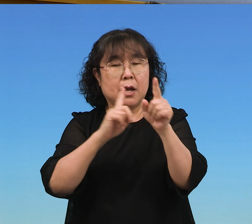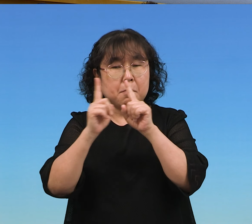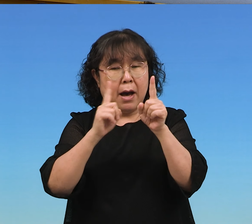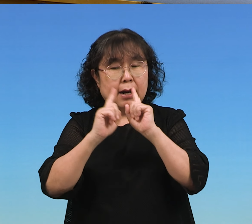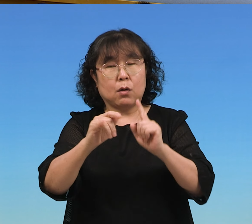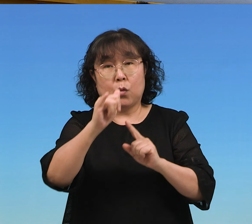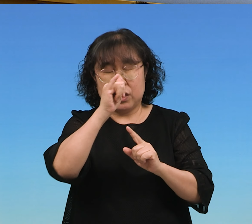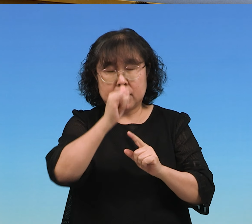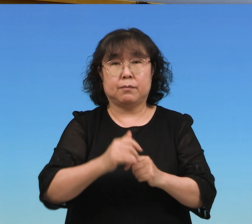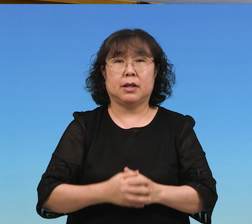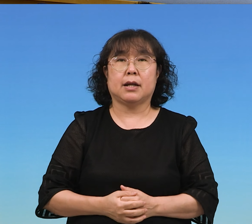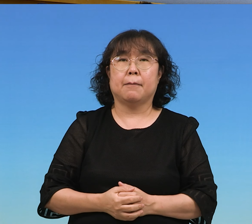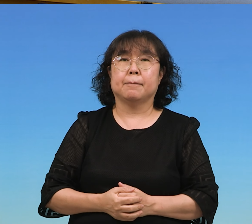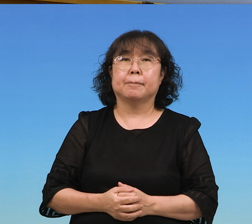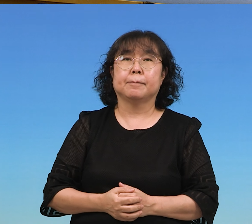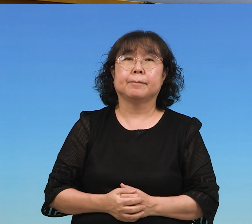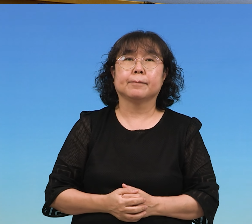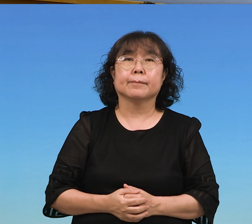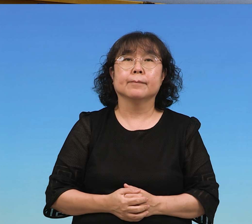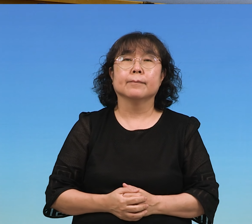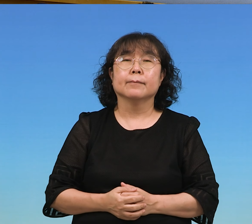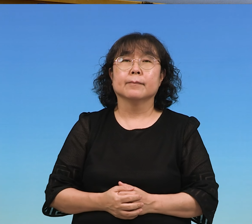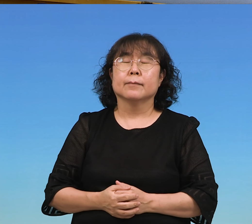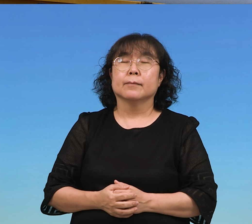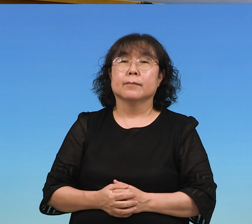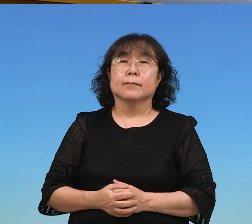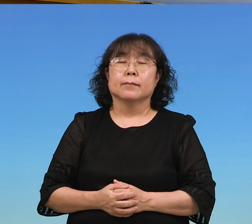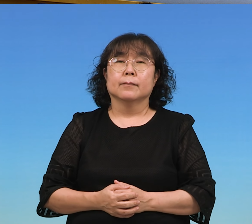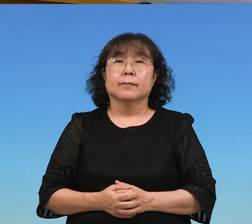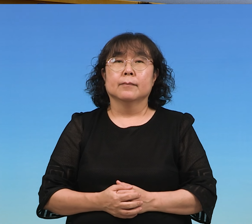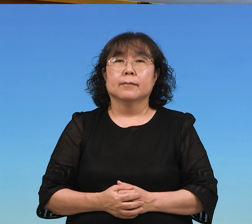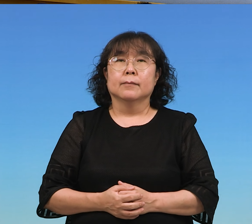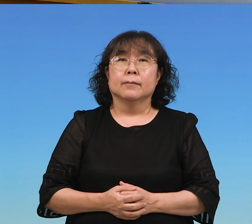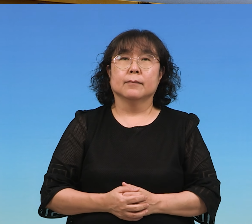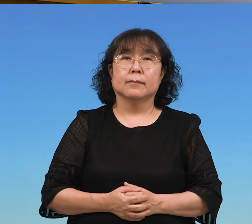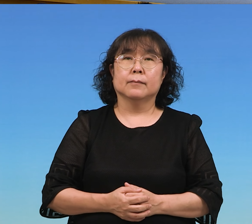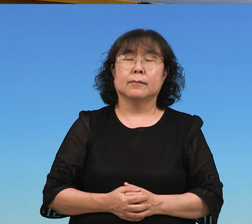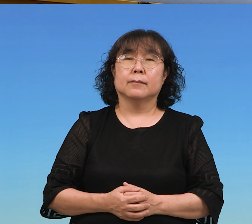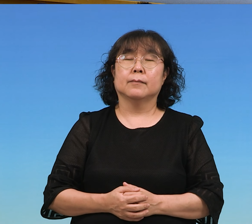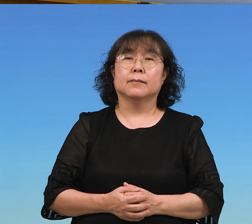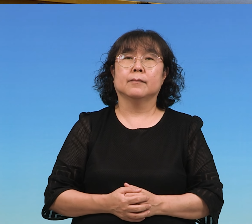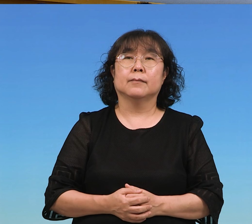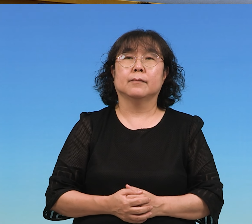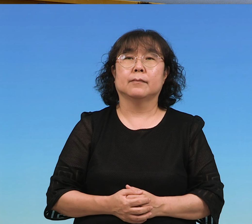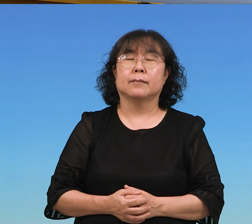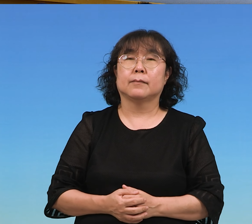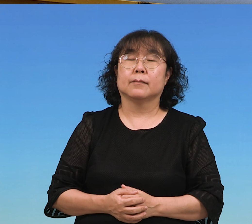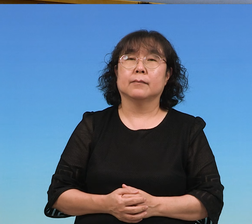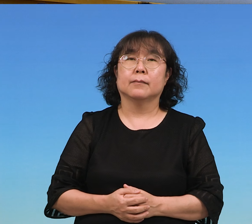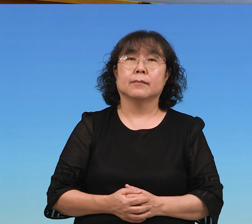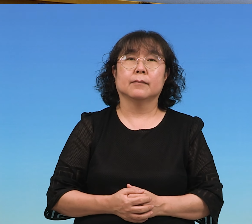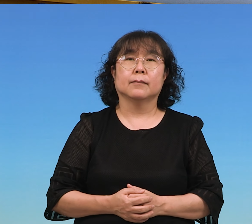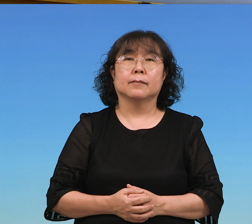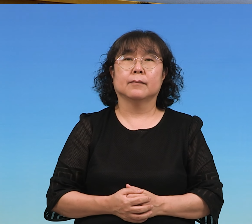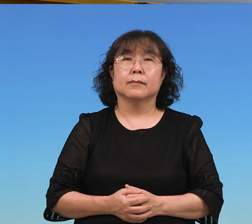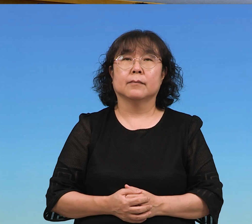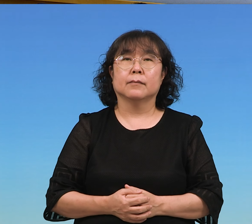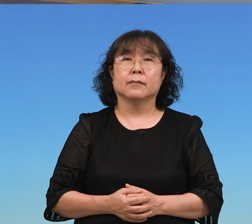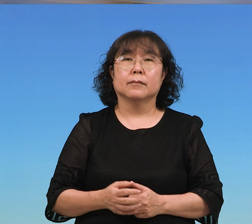열린 에베소 교회 성도들한테 하는 기도예요. 성도들을 위해서 권면하는 말씀 아닙니까?